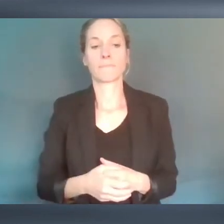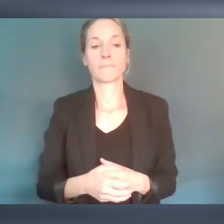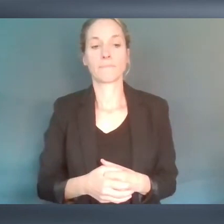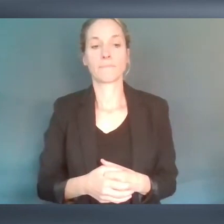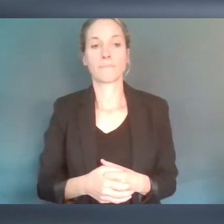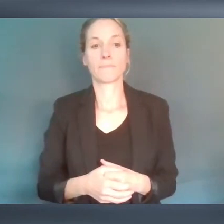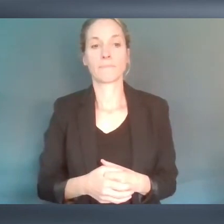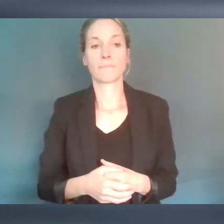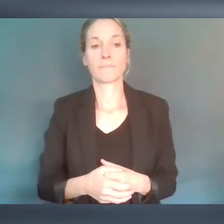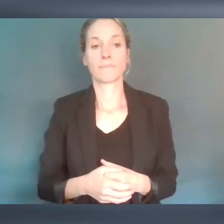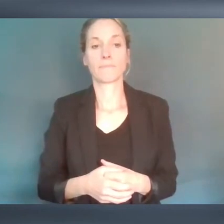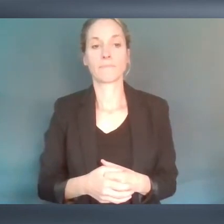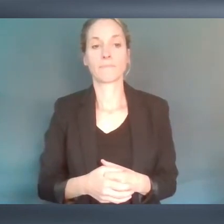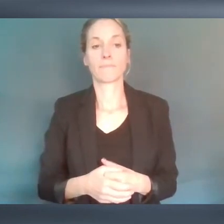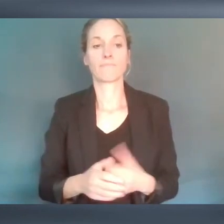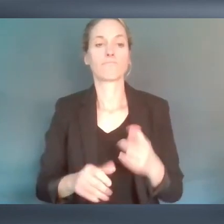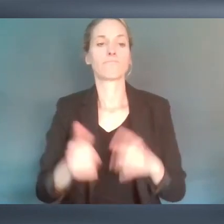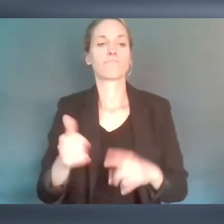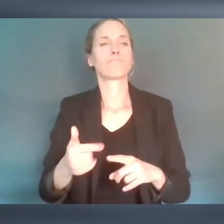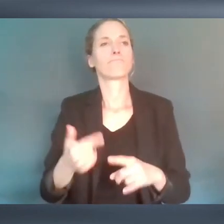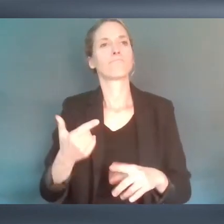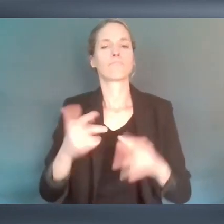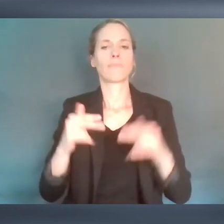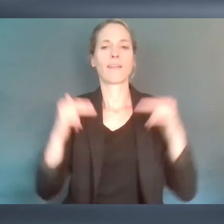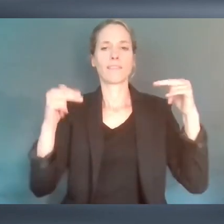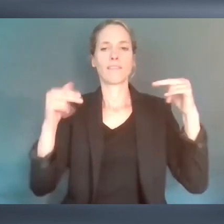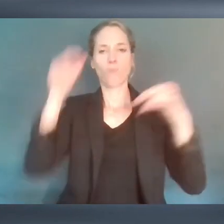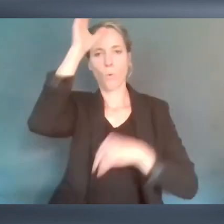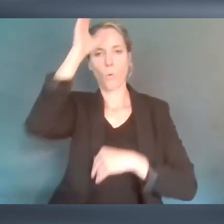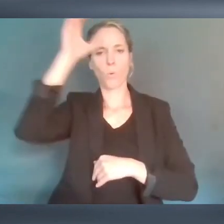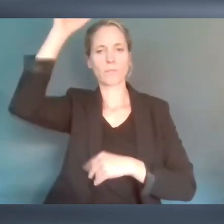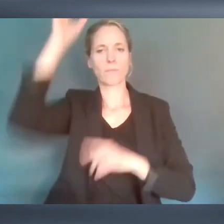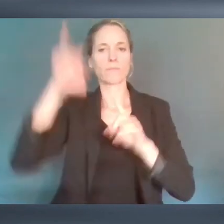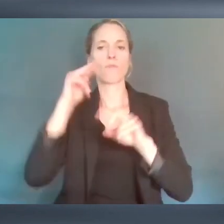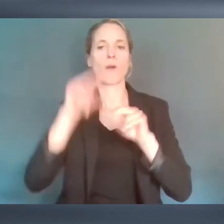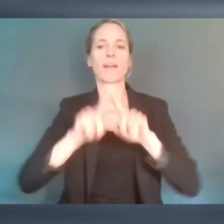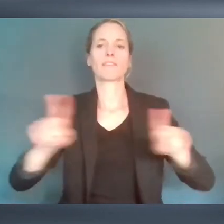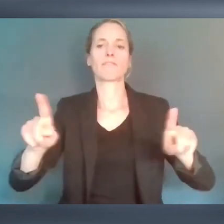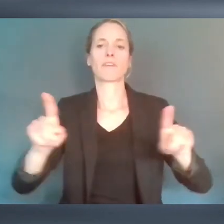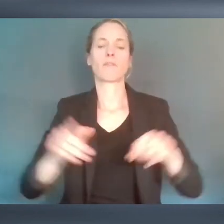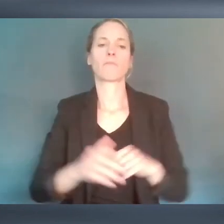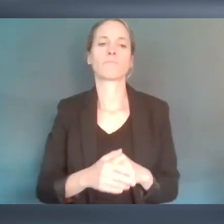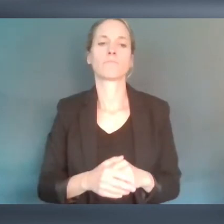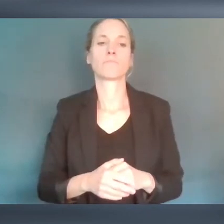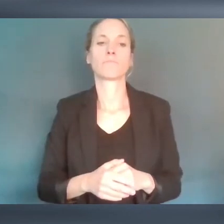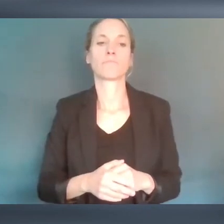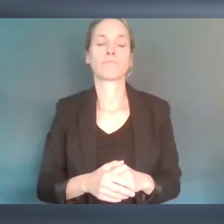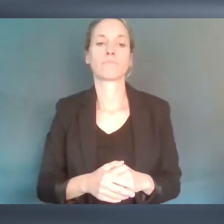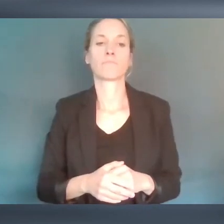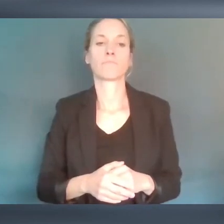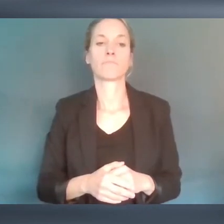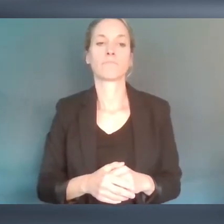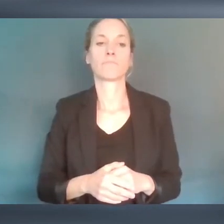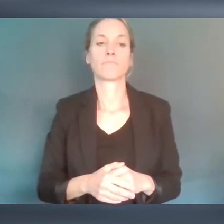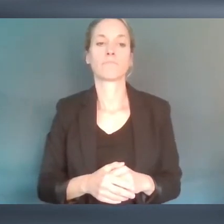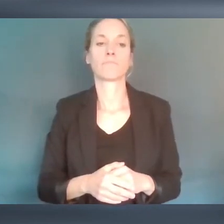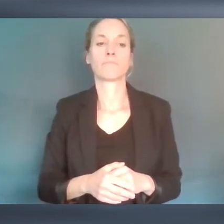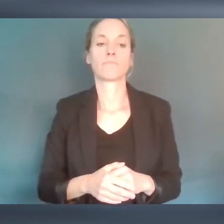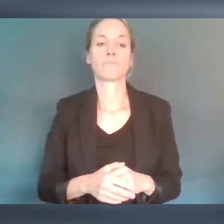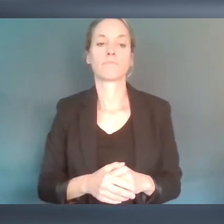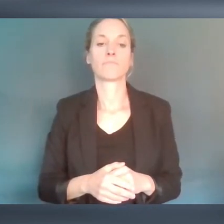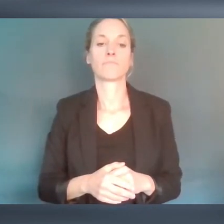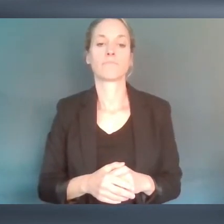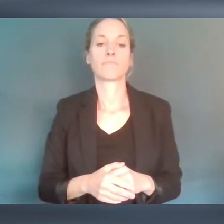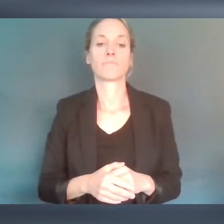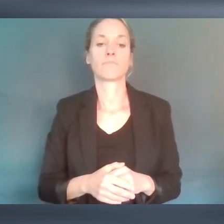conceptuellement faire la différence. Et en tant que personne handicapée, on doit avoir à cœur de ne pas développer ou de ne pas